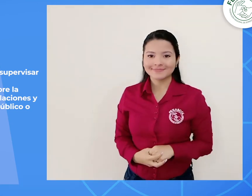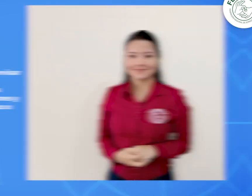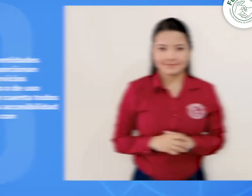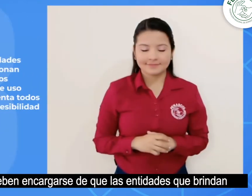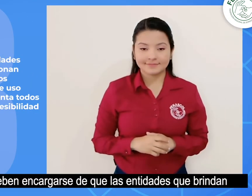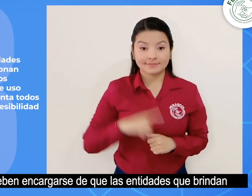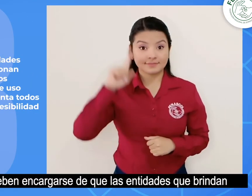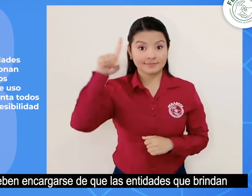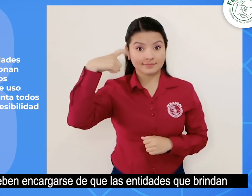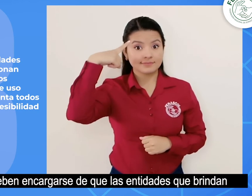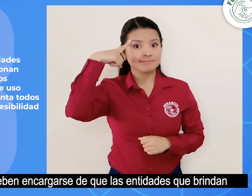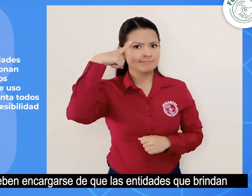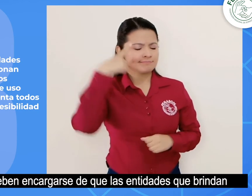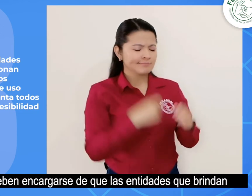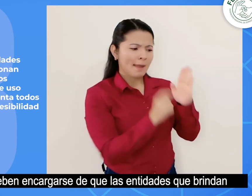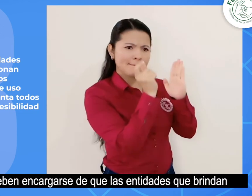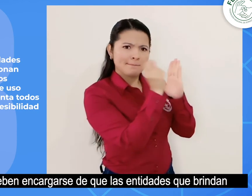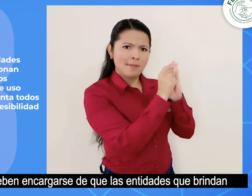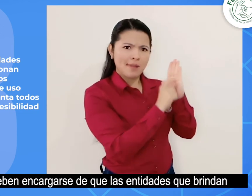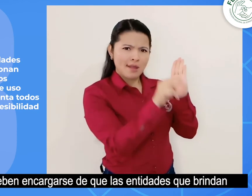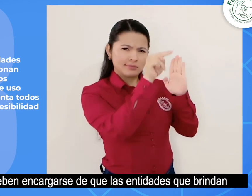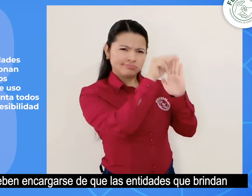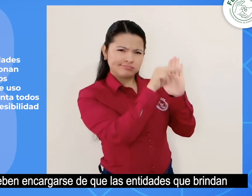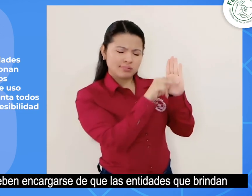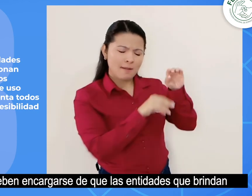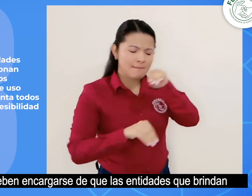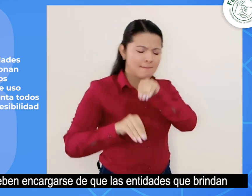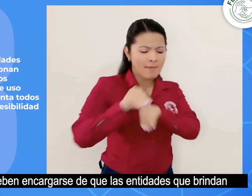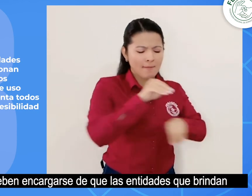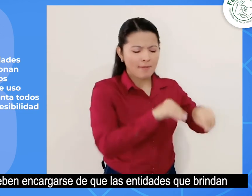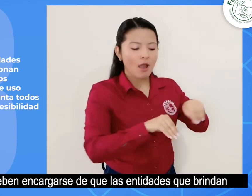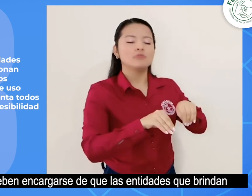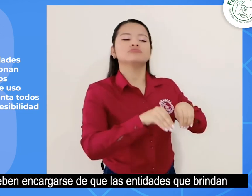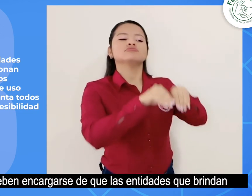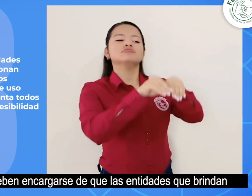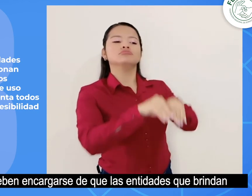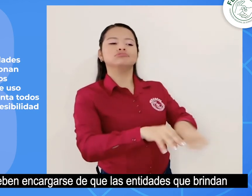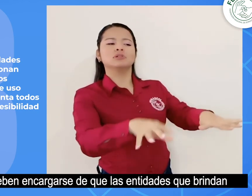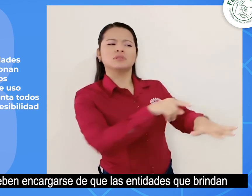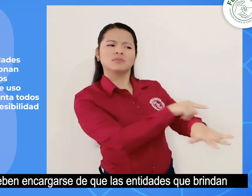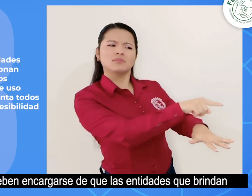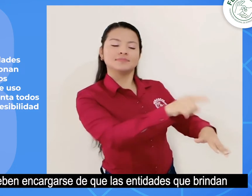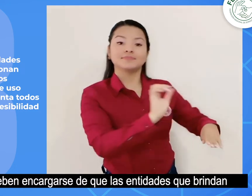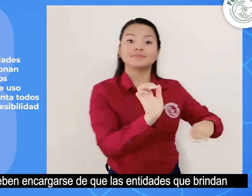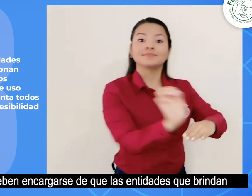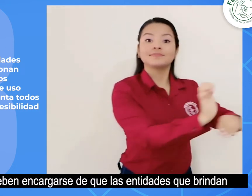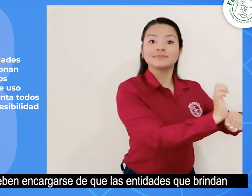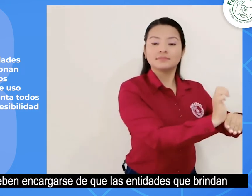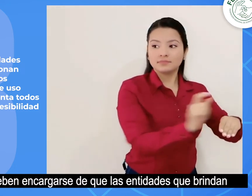Los gobiernos deben encargarse de que las entidades que brindan